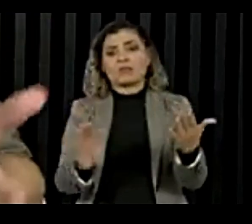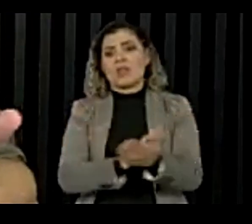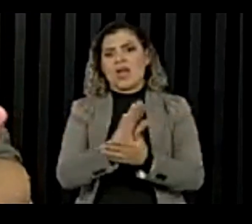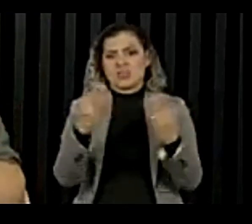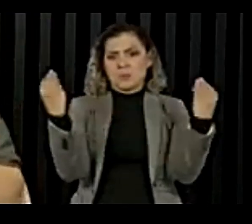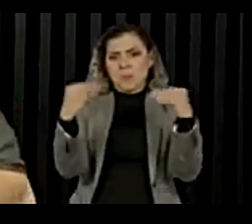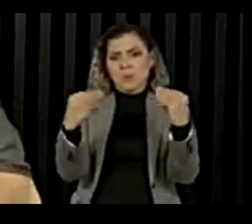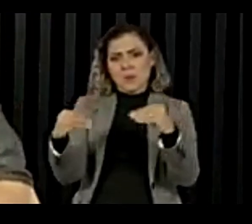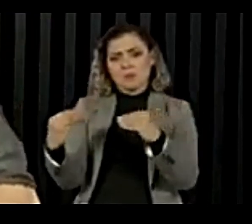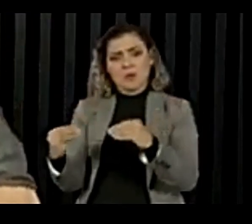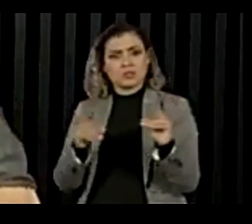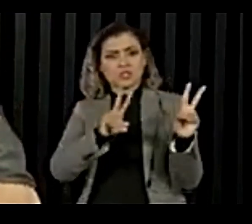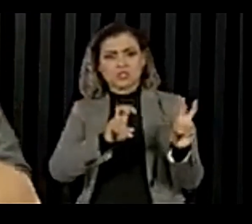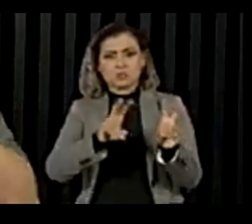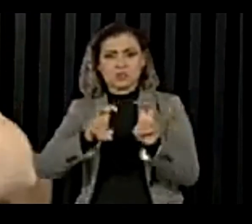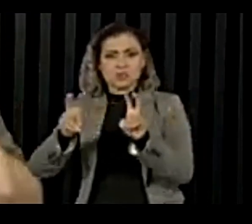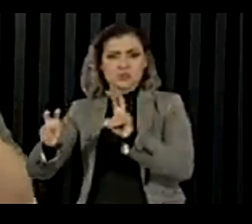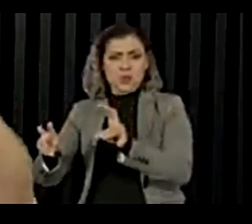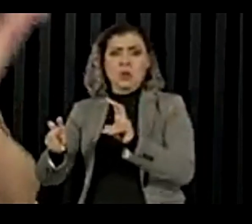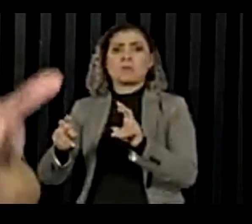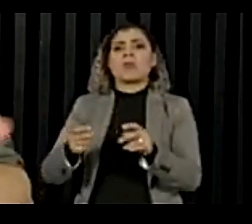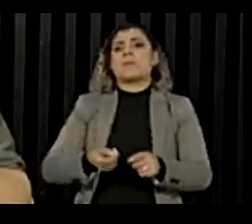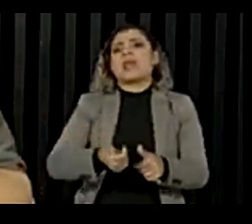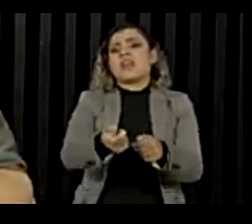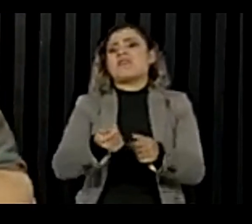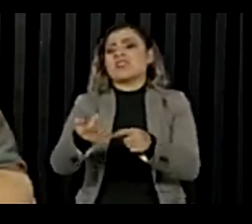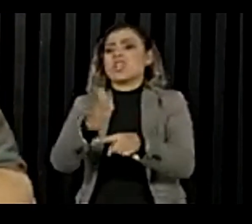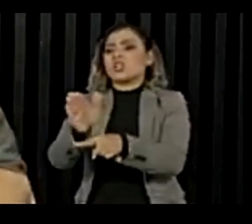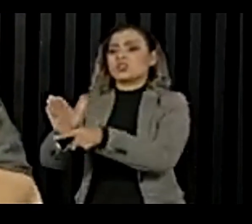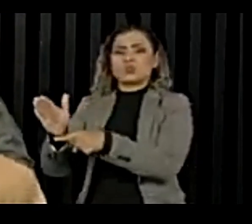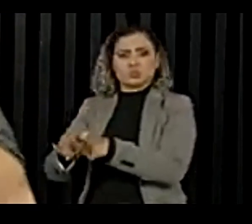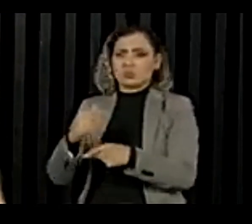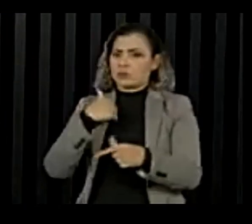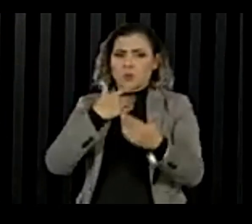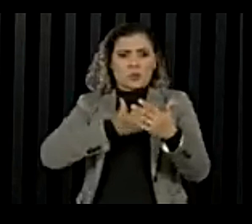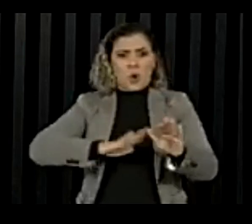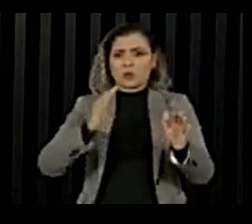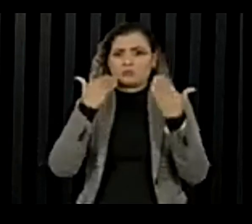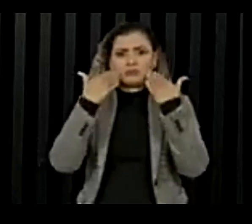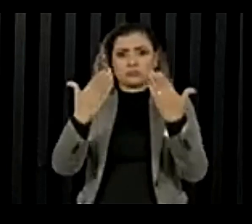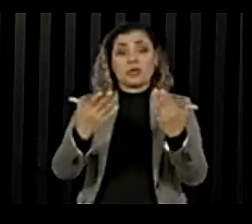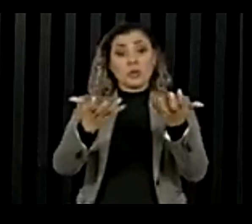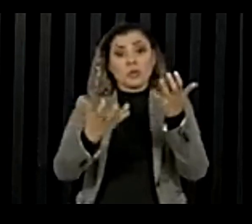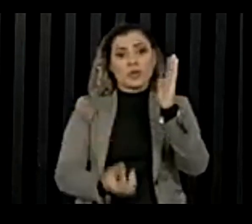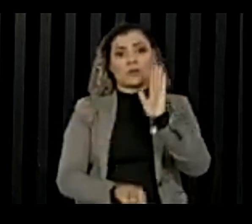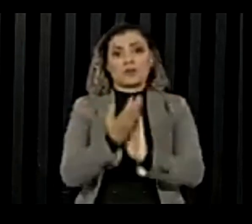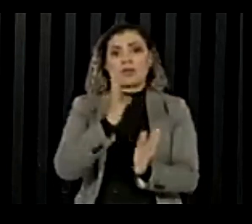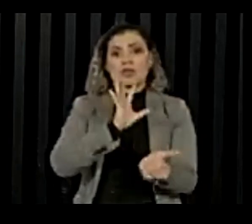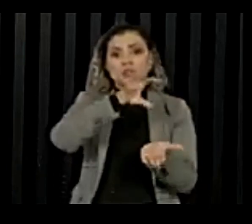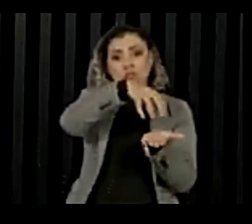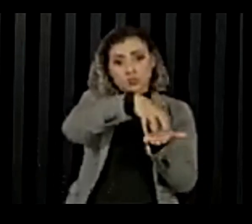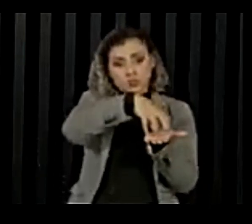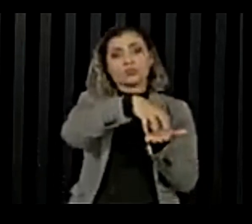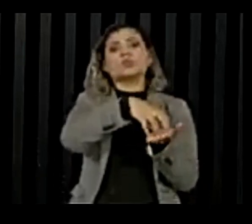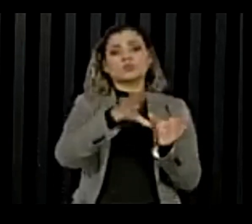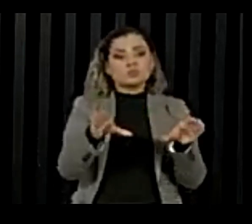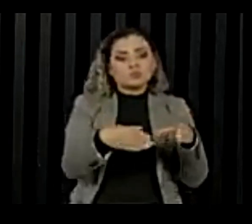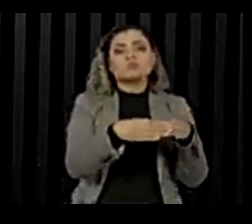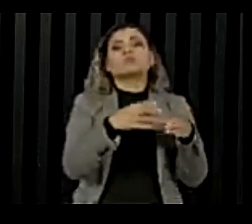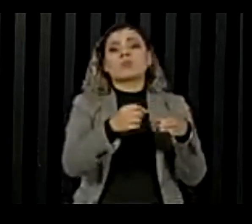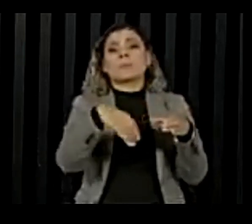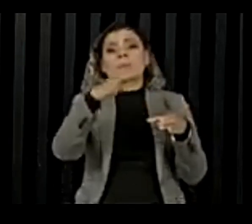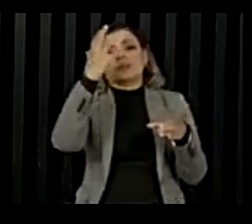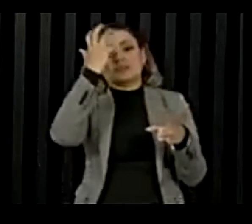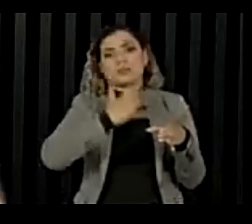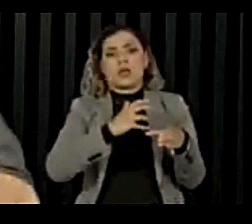postando ou falando sobre auxílios ou ajudas que são dadas. Eu quero poder criar um instituto para poder fazer algo institucionalizado e muito mais